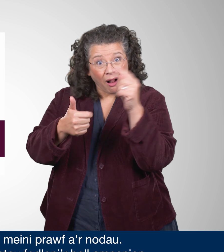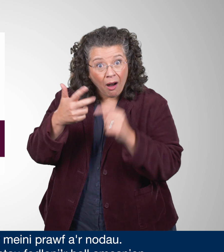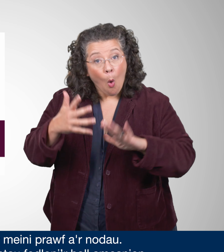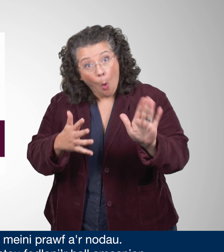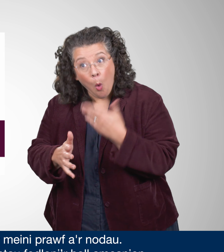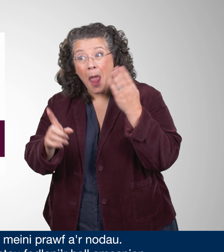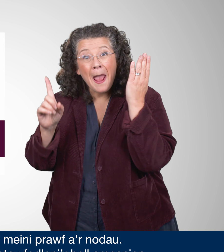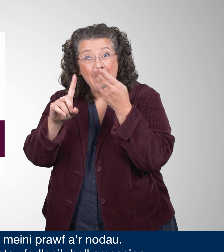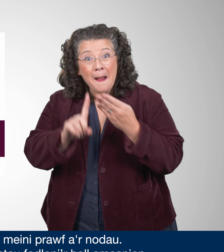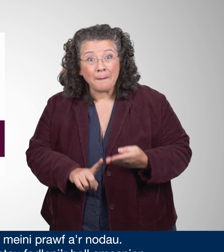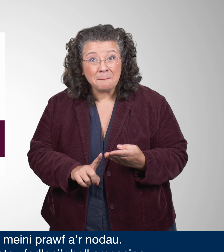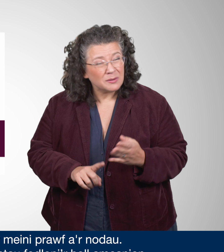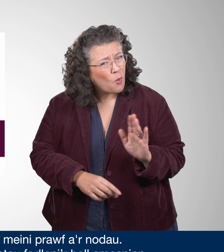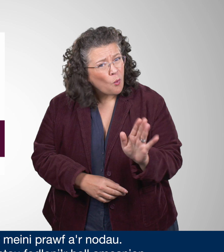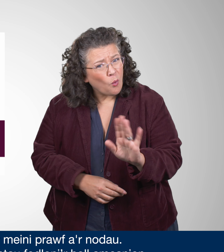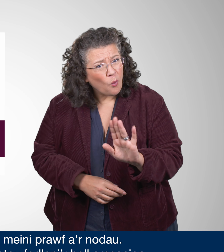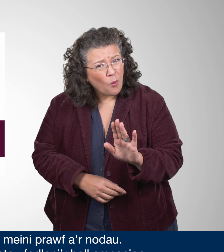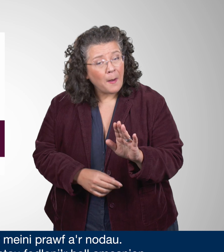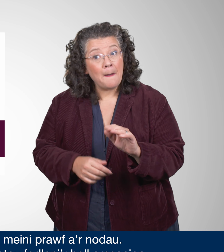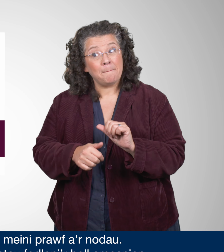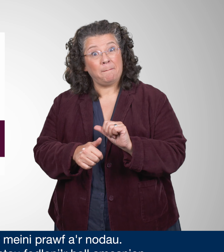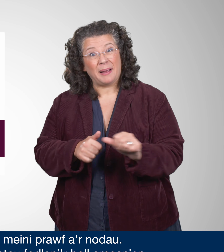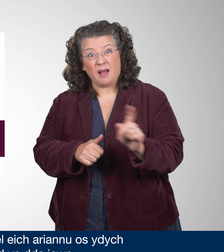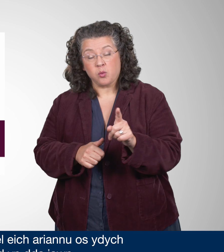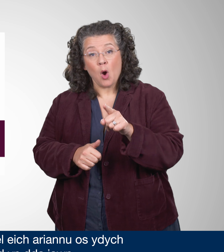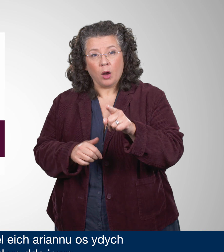i brosiectau fodloni'r holl amcanion.